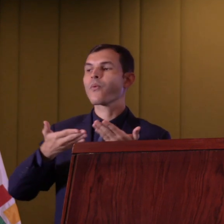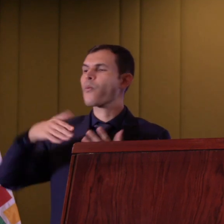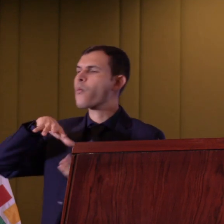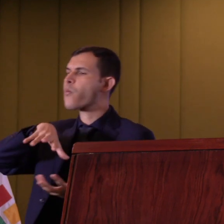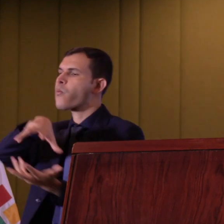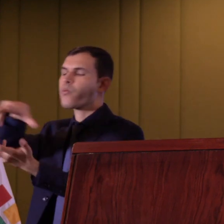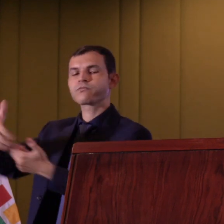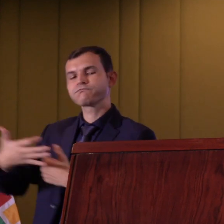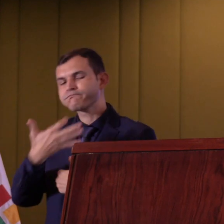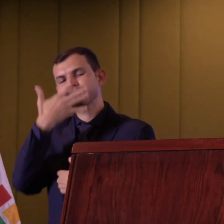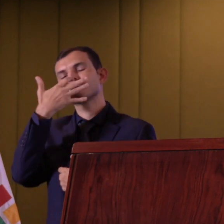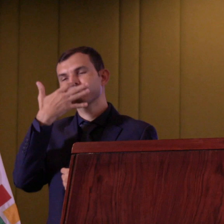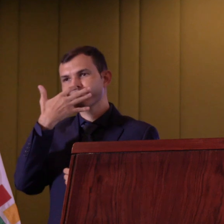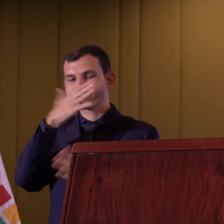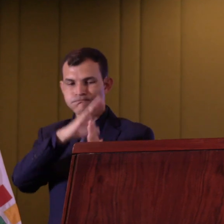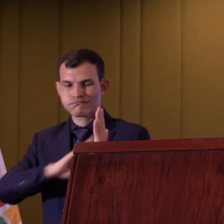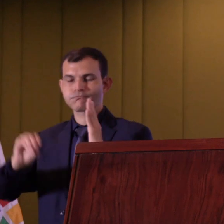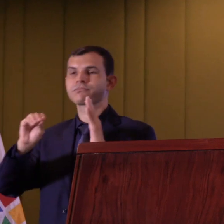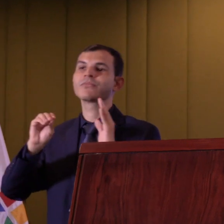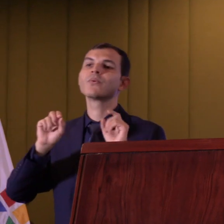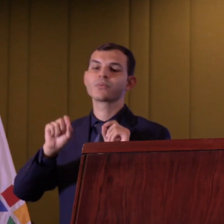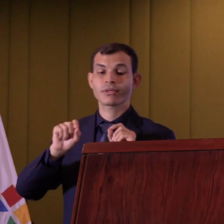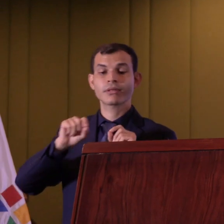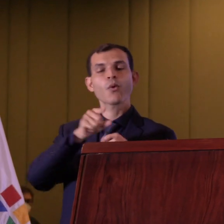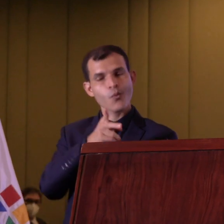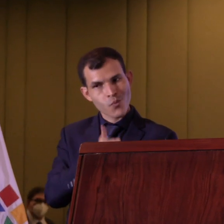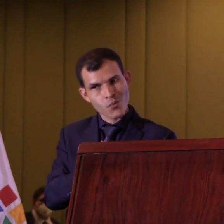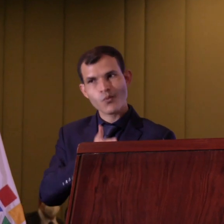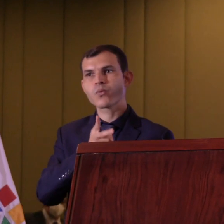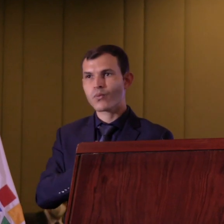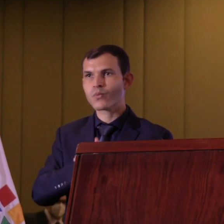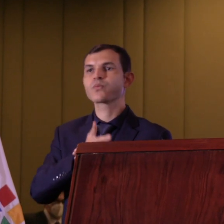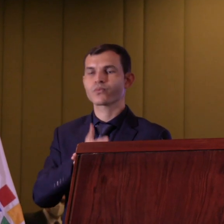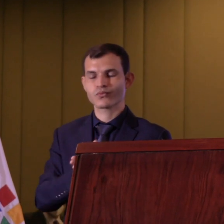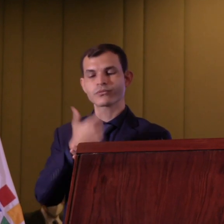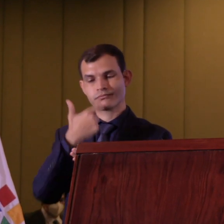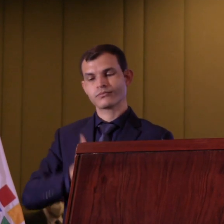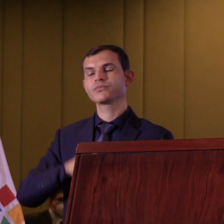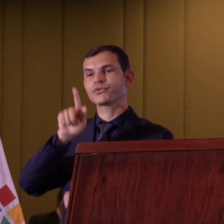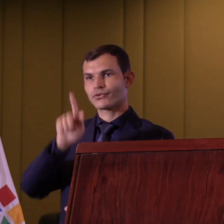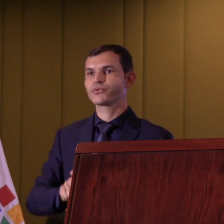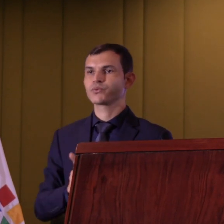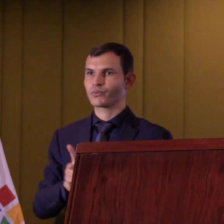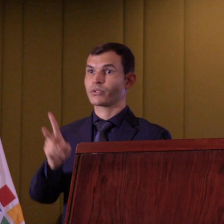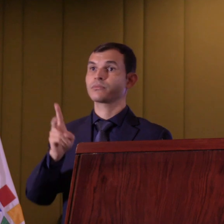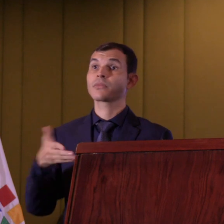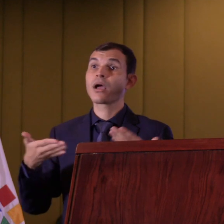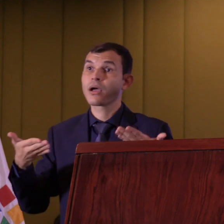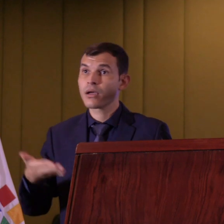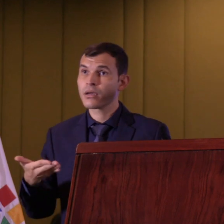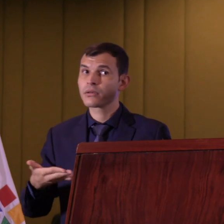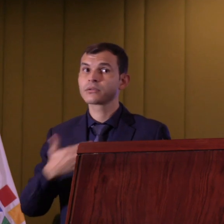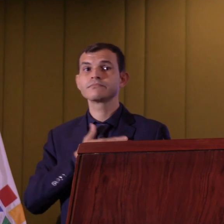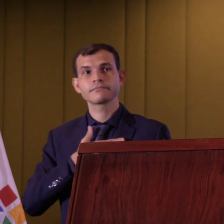diversos setores vão continuar sendo os princípios basilares da minha gestão. Neste momento, eu